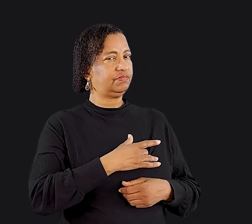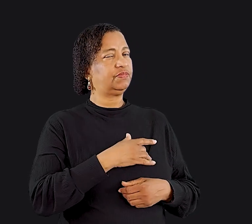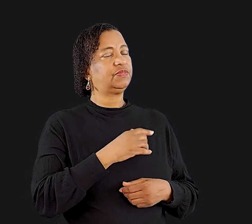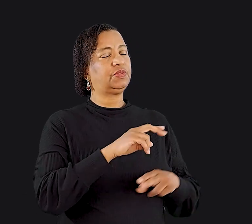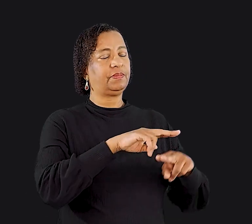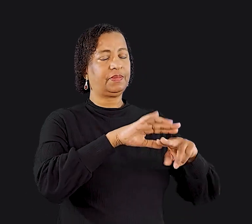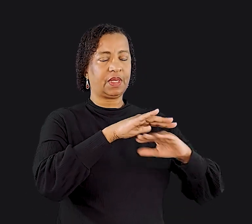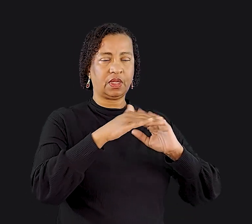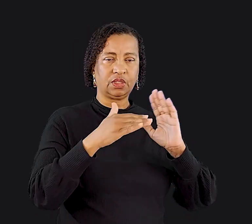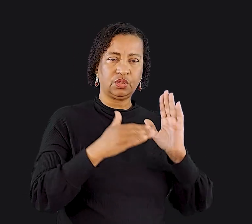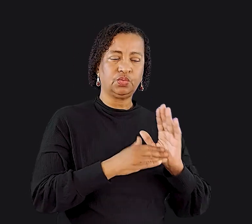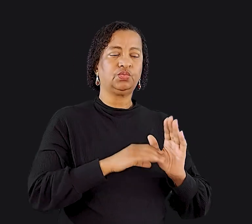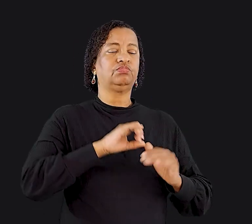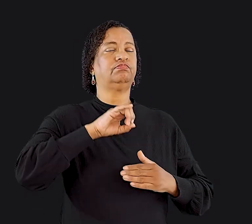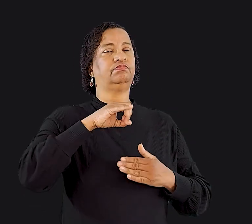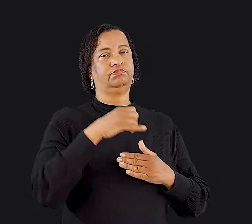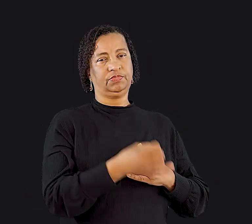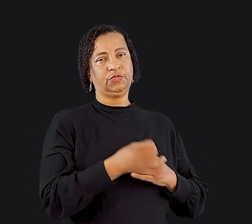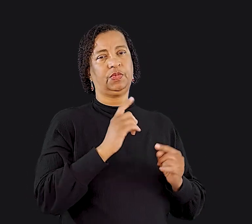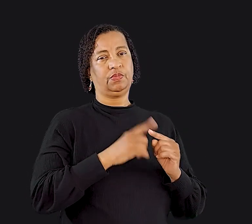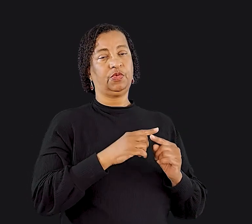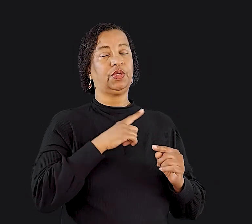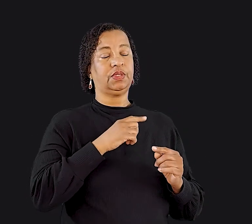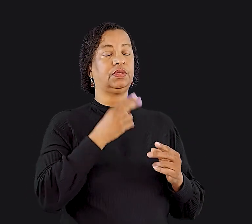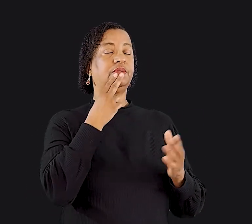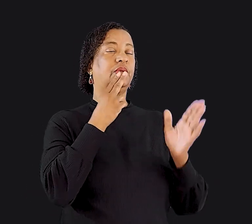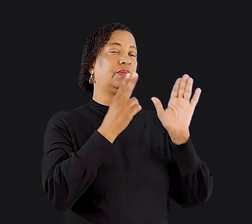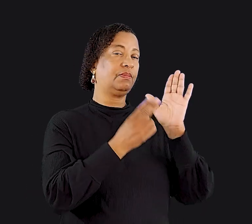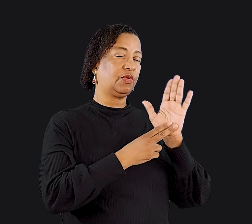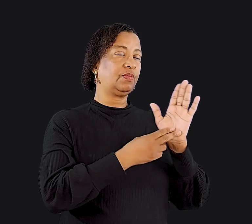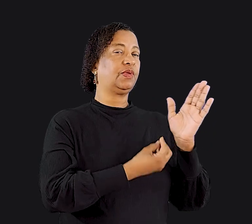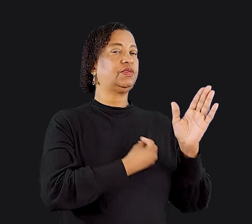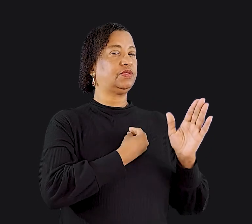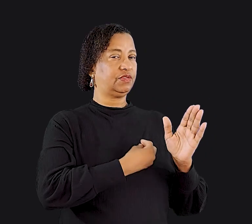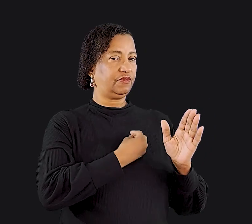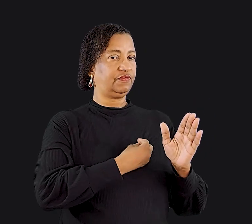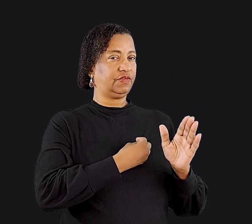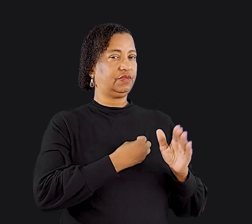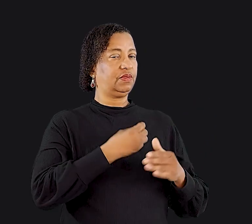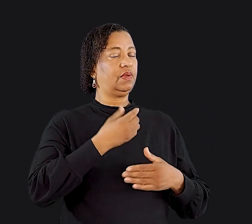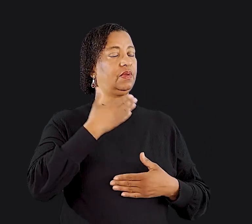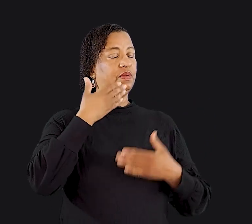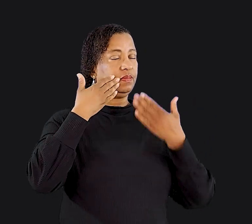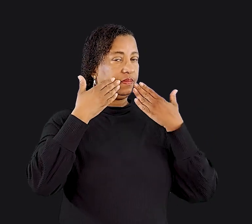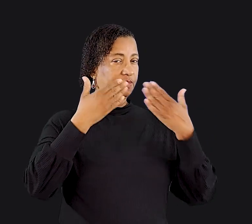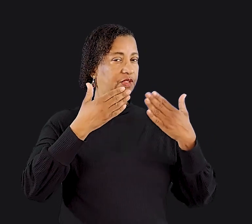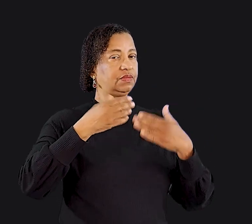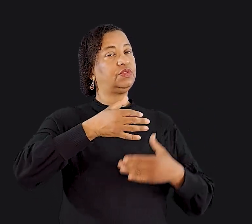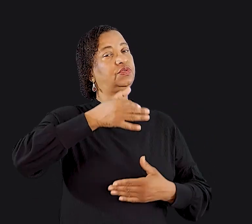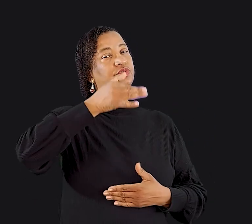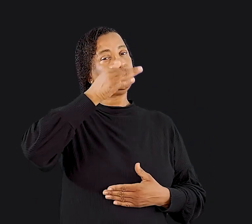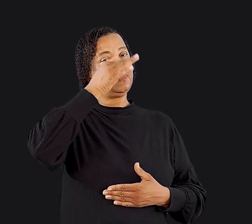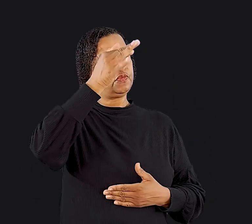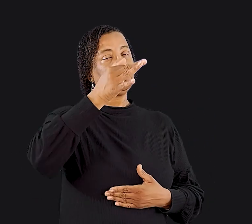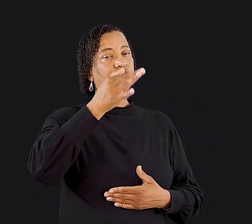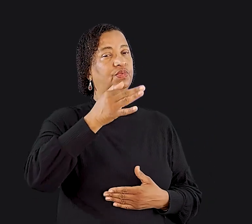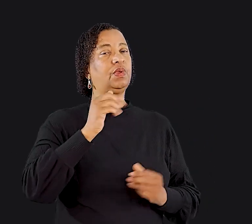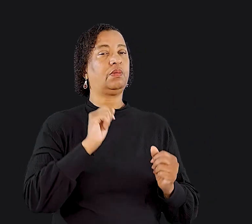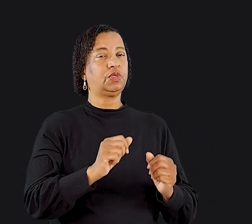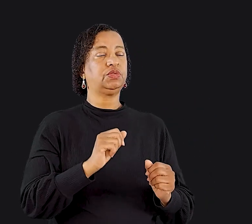porém, para tudo é proveitosa, porque tem promessa da vida presente e futura. Pode ser que, como